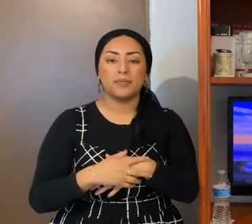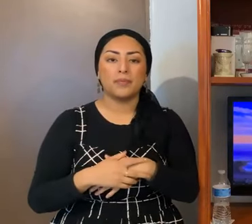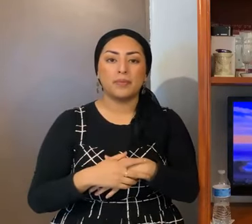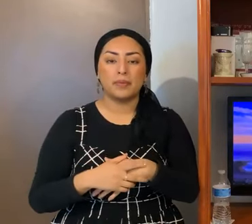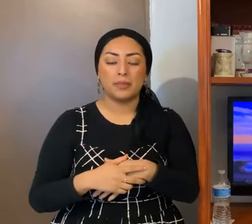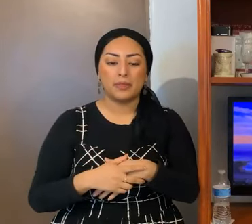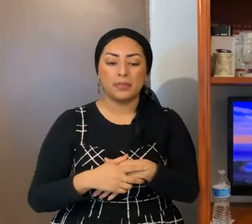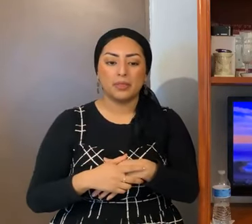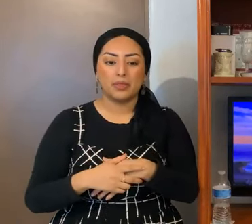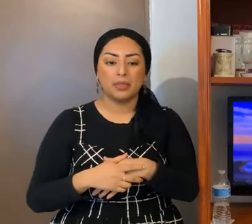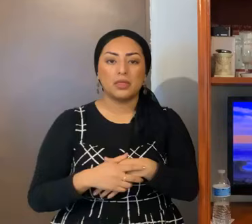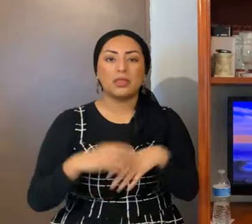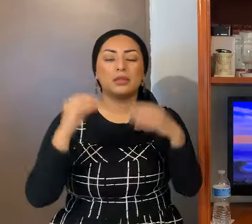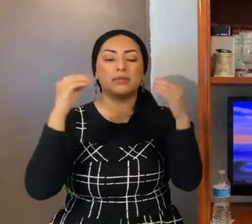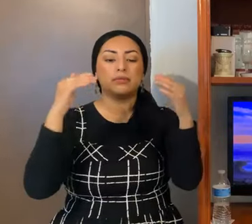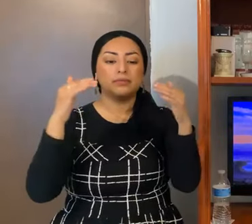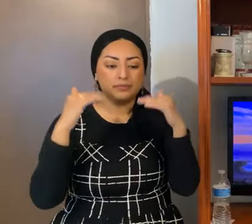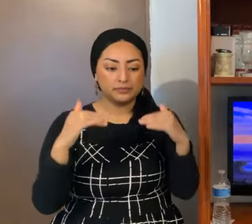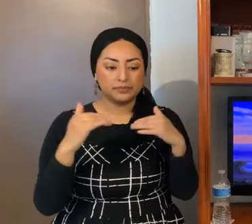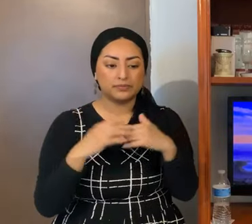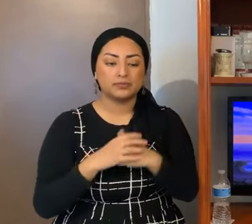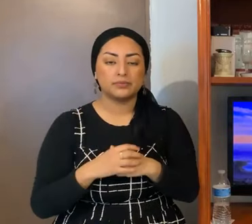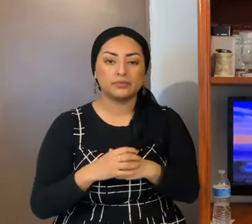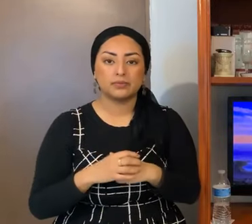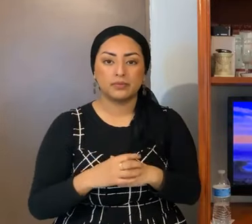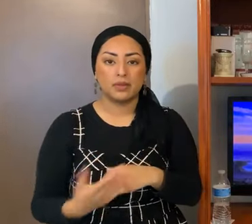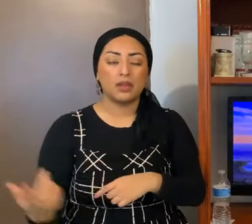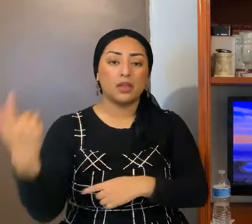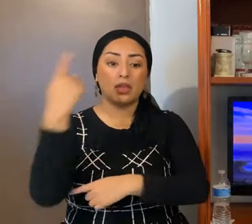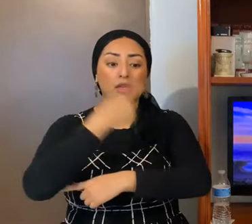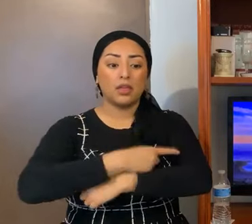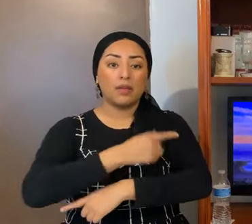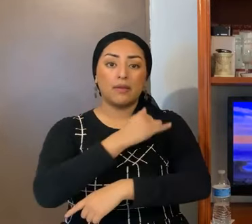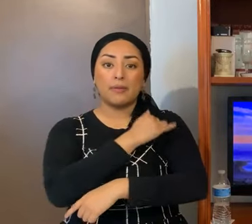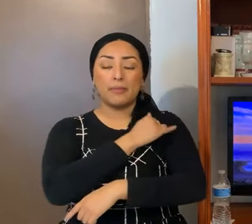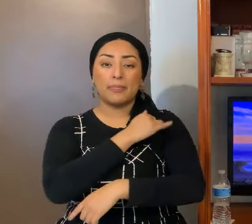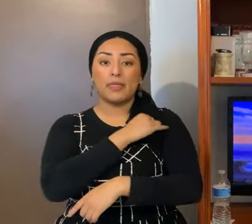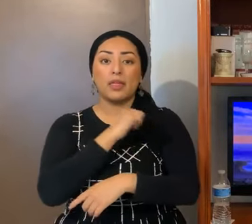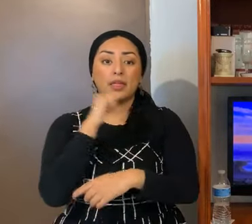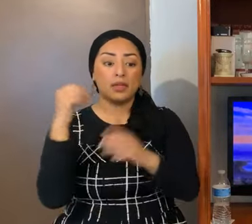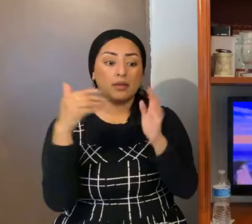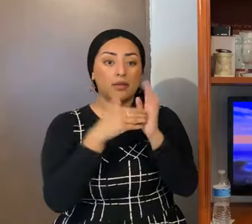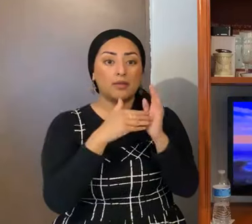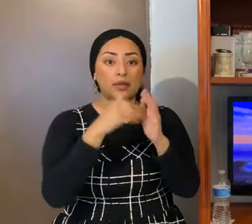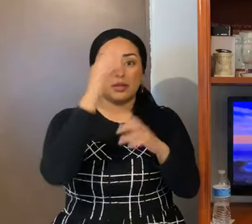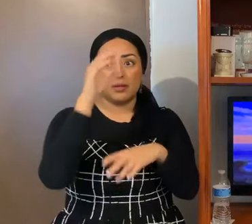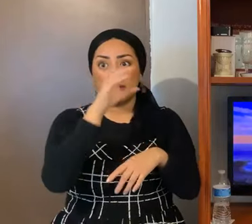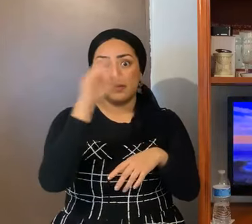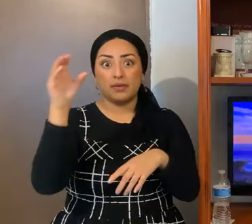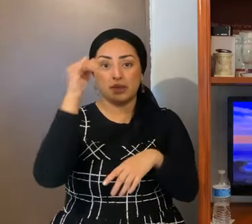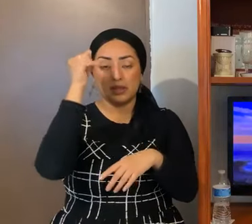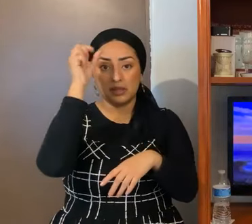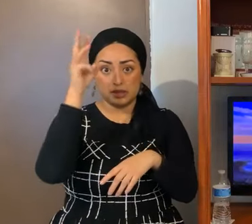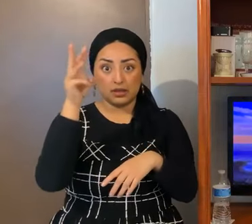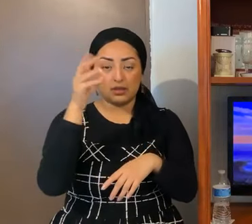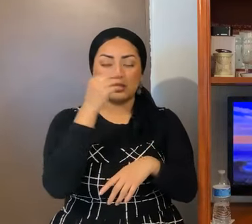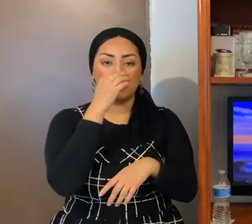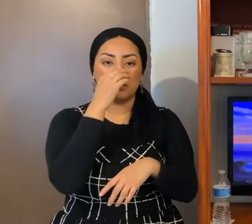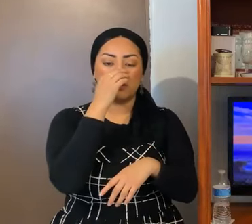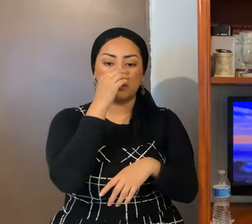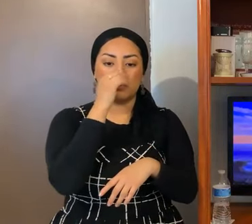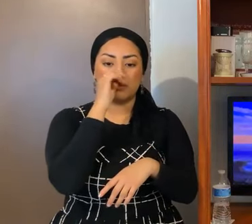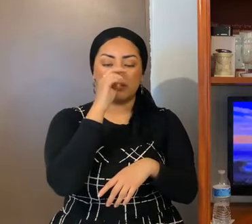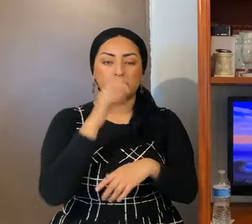muy importante. Punto más, Yom Kippur no invalida el sacrificio de nuestro Adón Yahshua Mashiach, ni el sacrificio de nuestro Adón